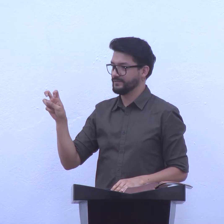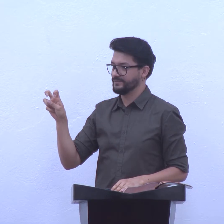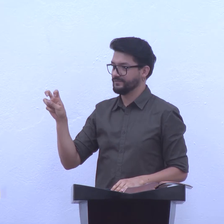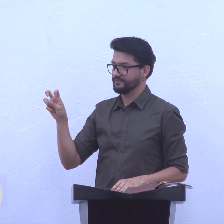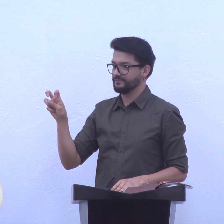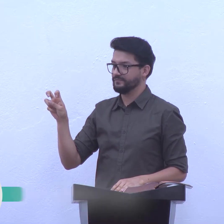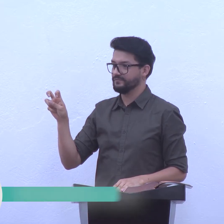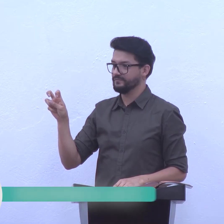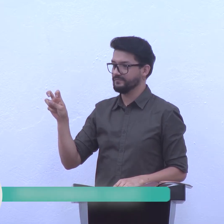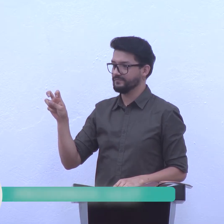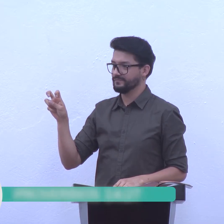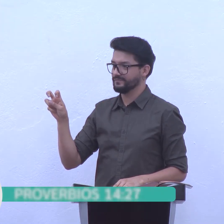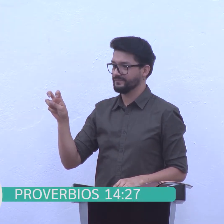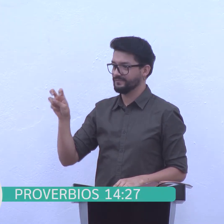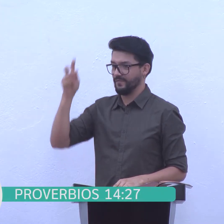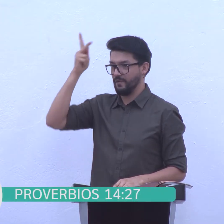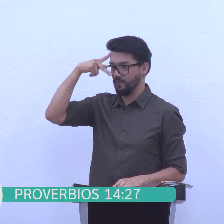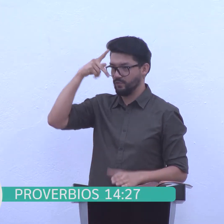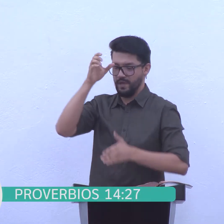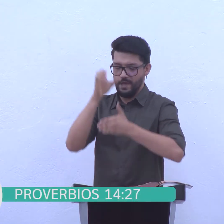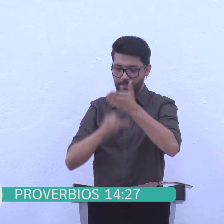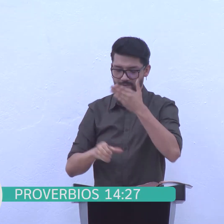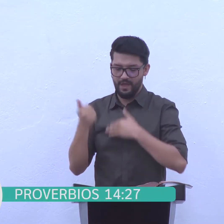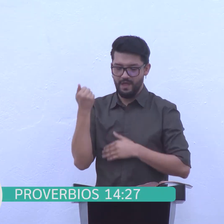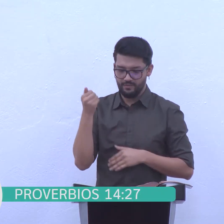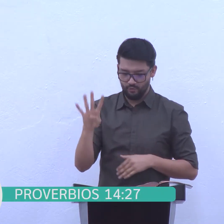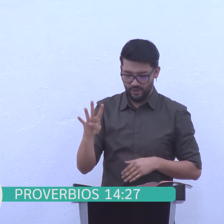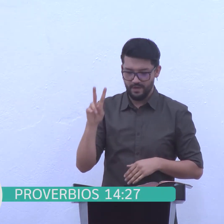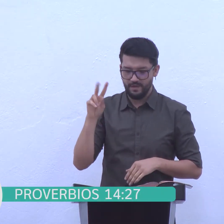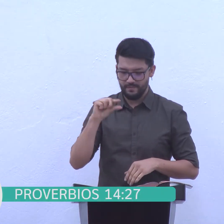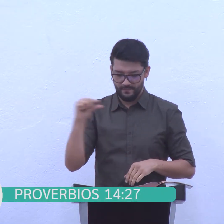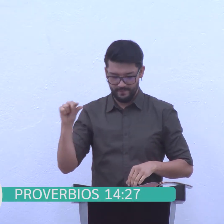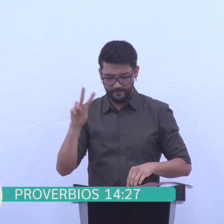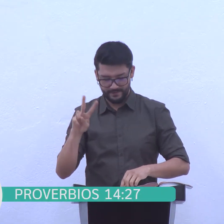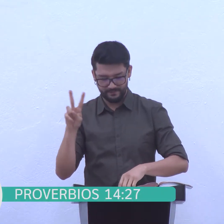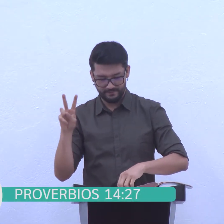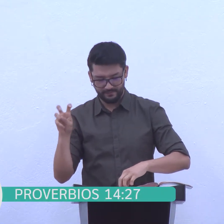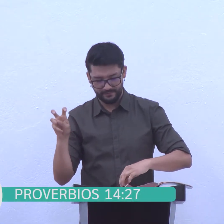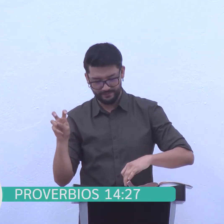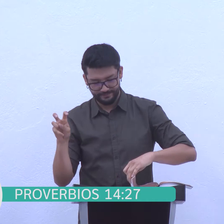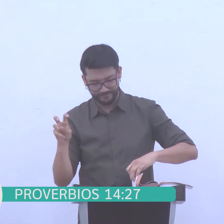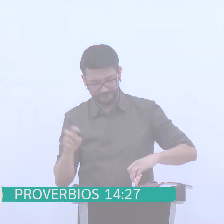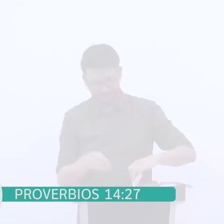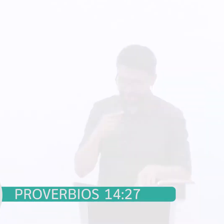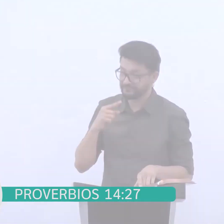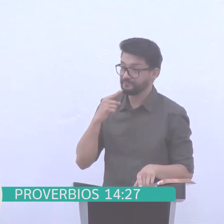vaya conmigo a Proverbios capítulo 14, versículo 7.